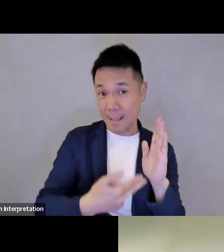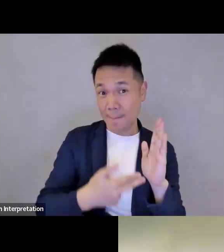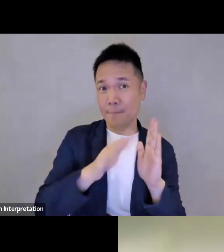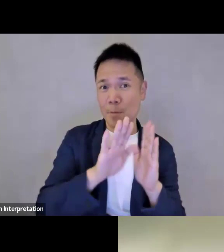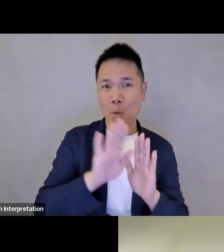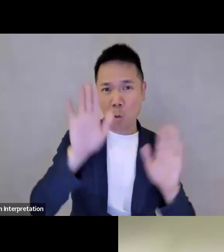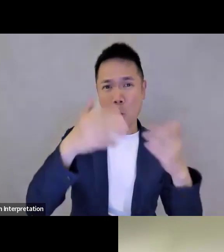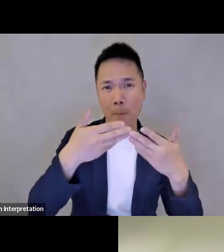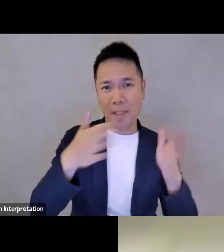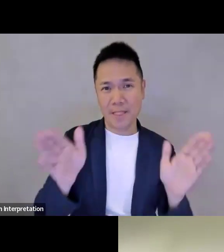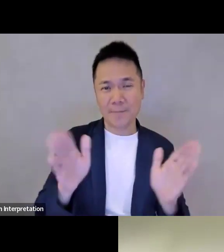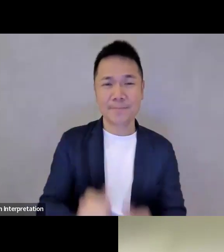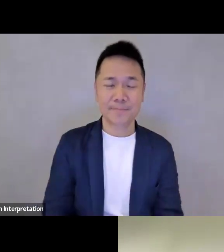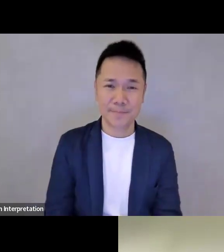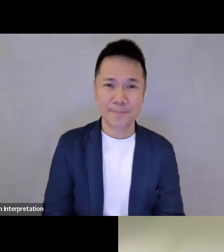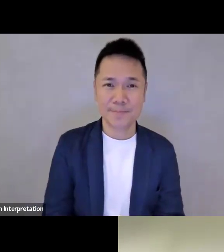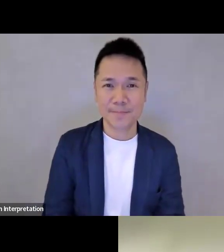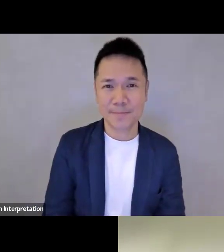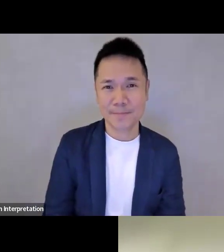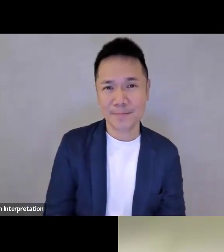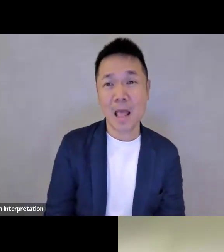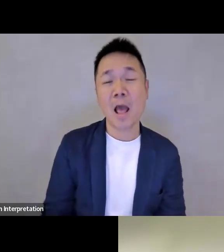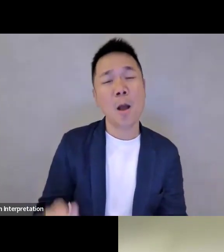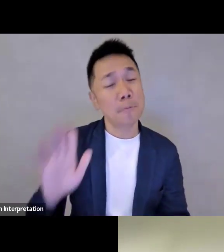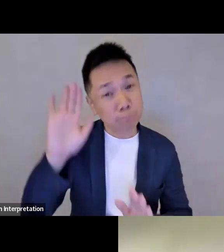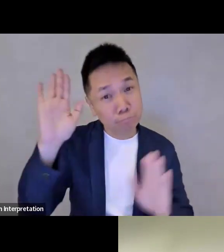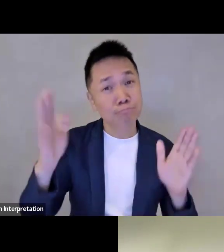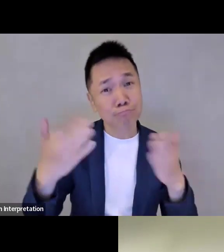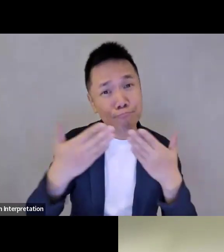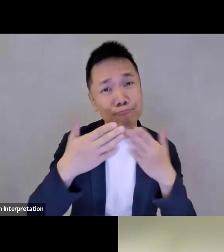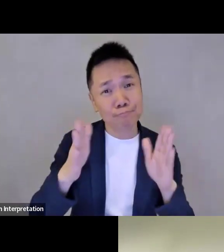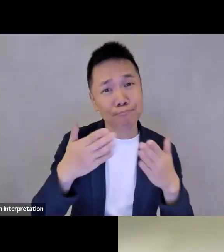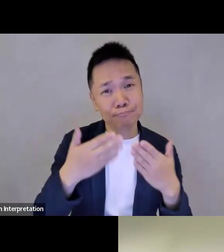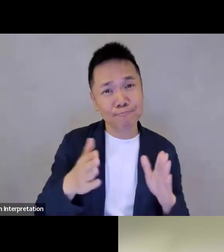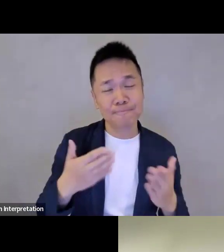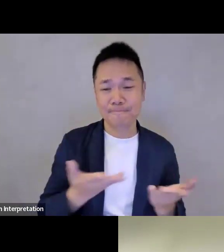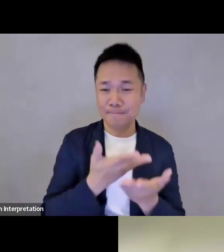哦，我们将会开放这个